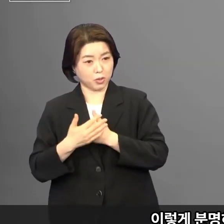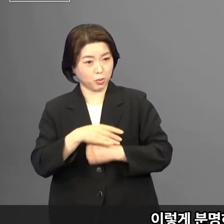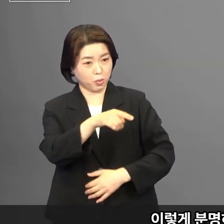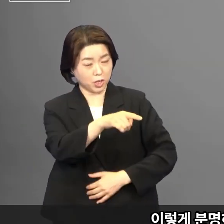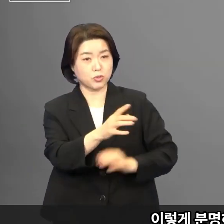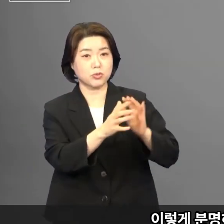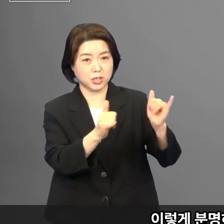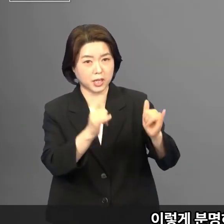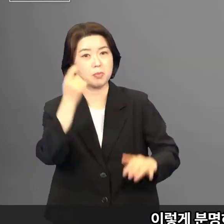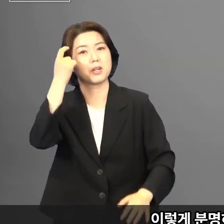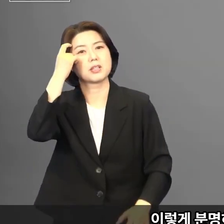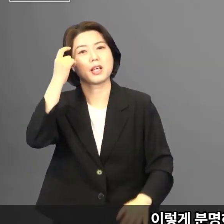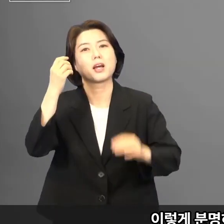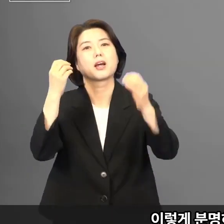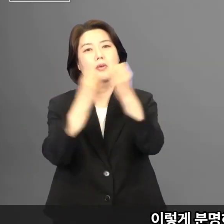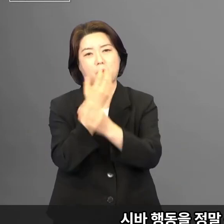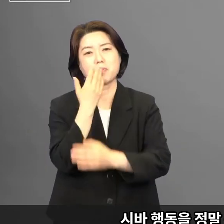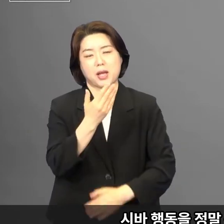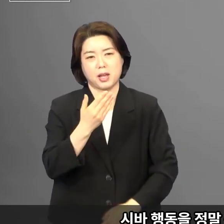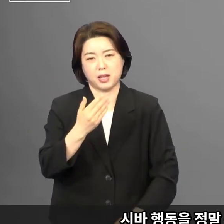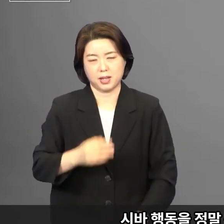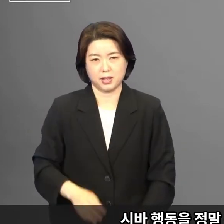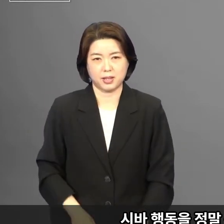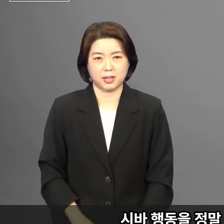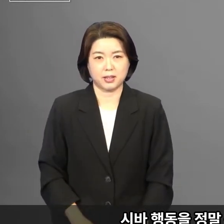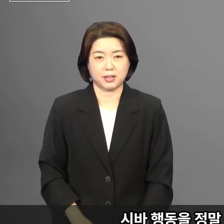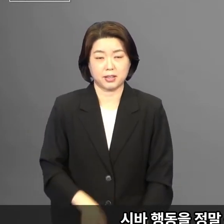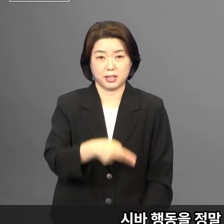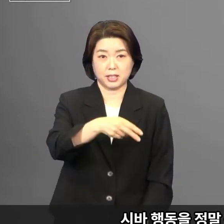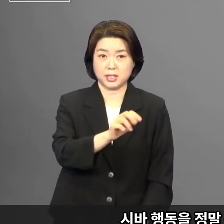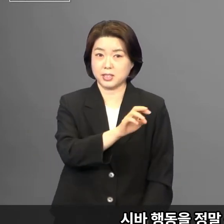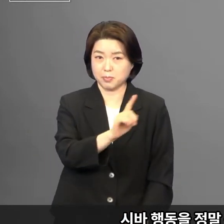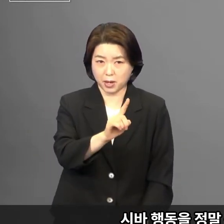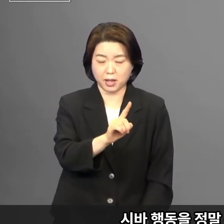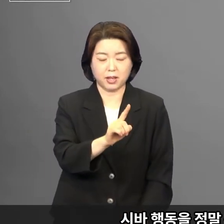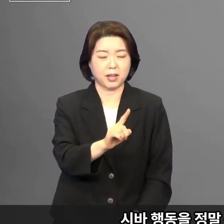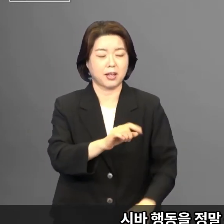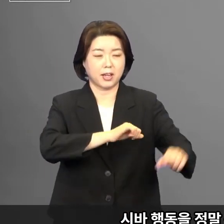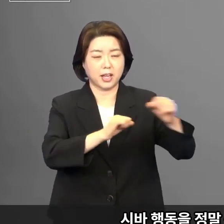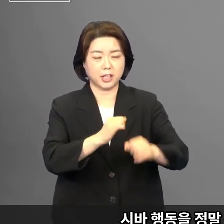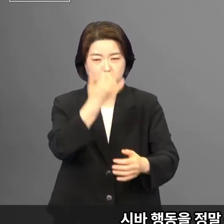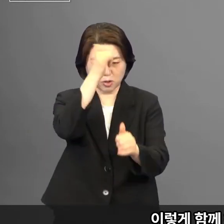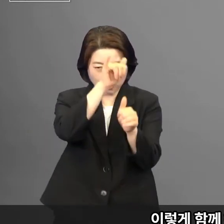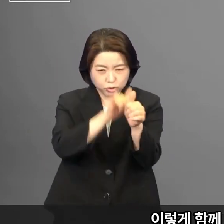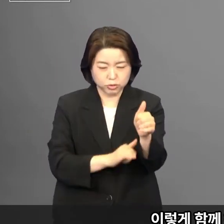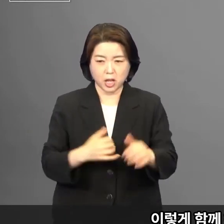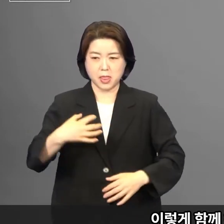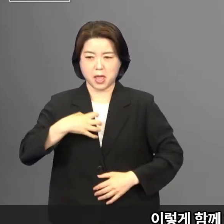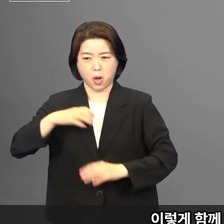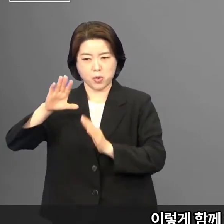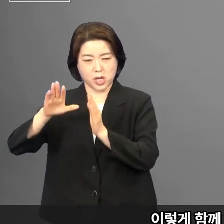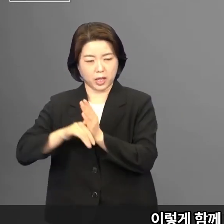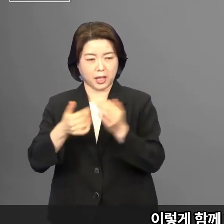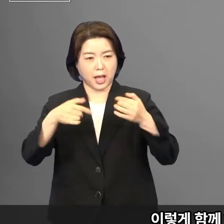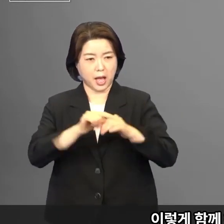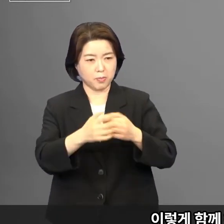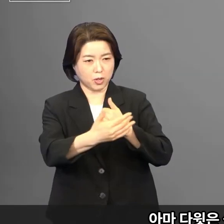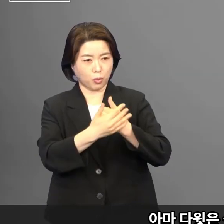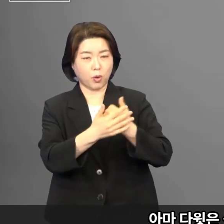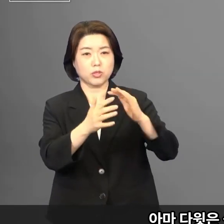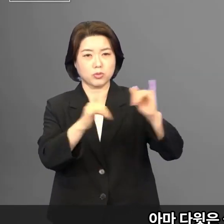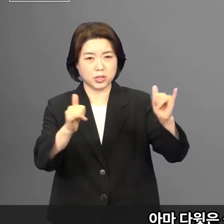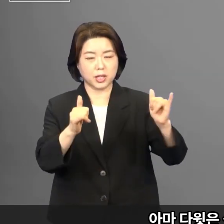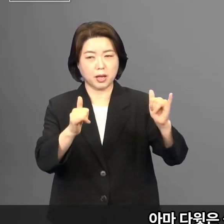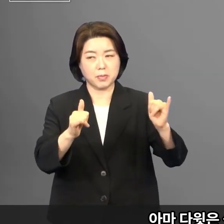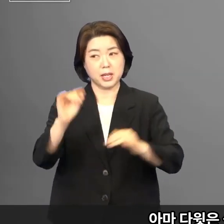분명히 여겼을 것입니다. 시바의 행동을 정말 충성스러운 위기의 때에 이렇게 함께해 주는 사람이라고